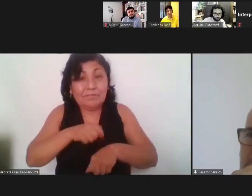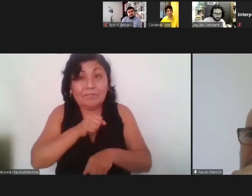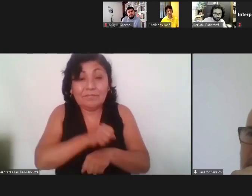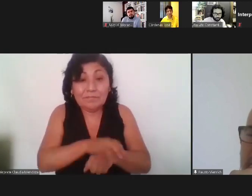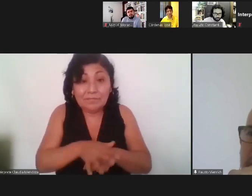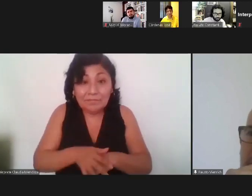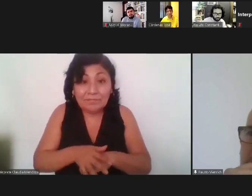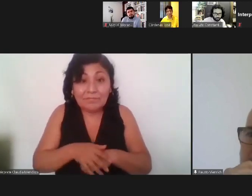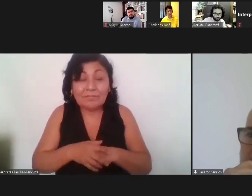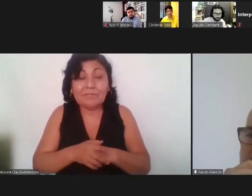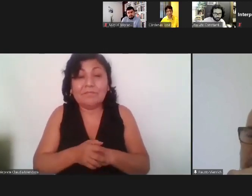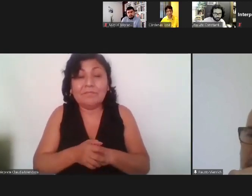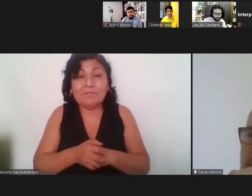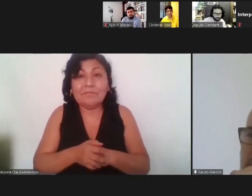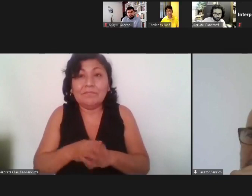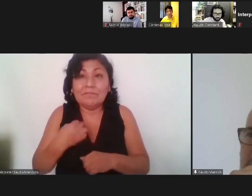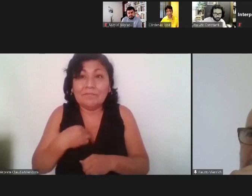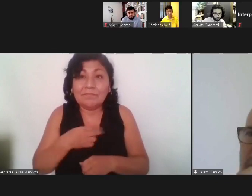que mucha de la